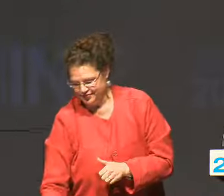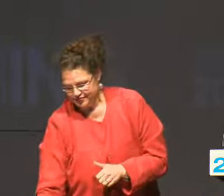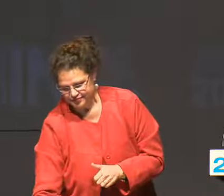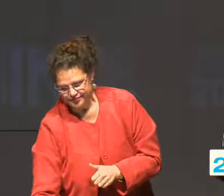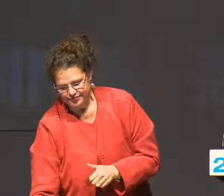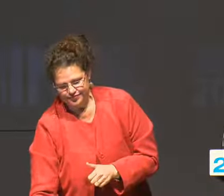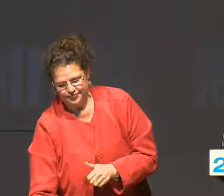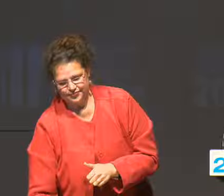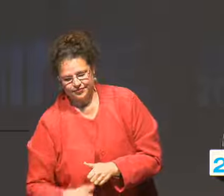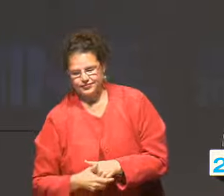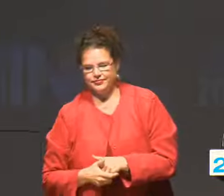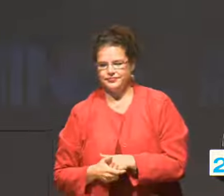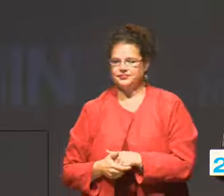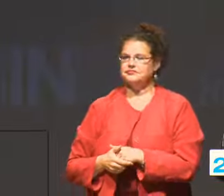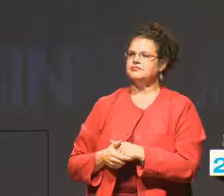mitnehmen.